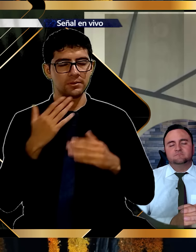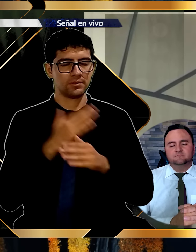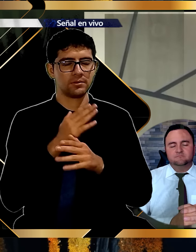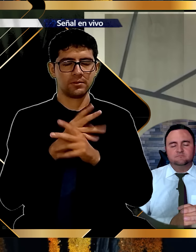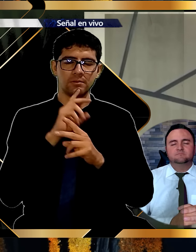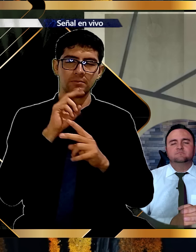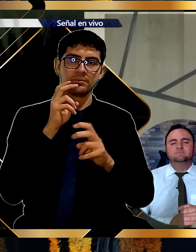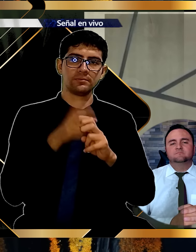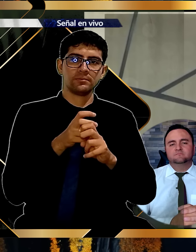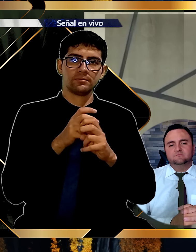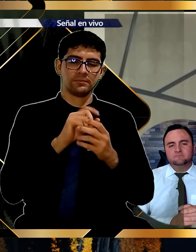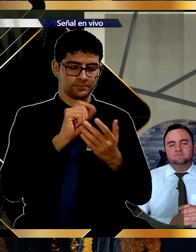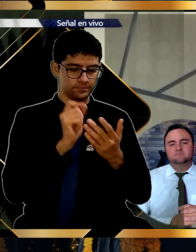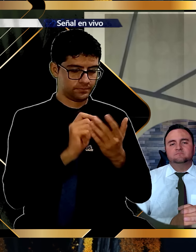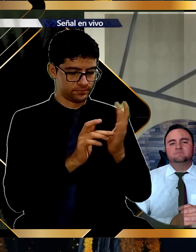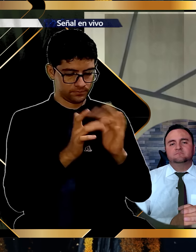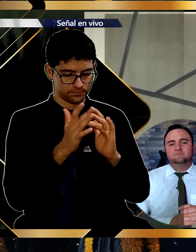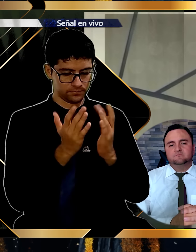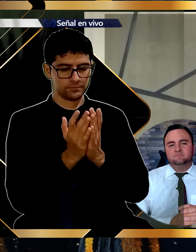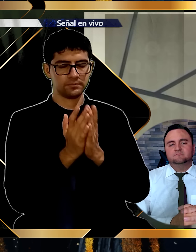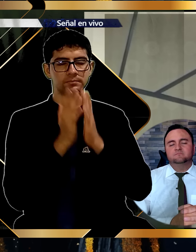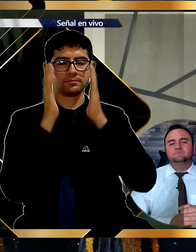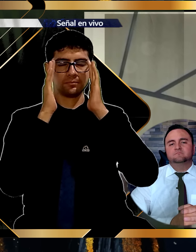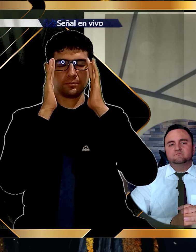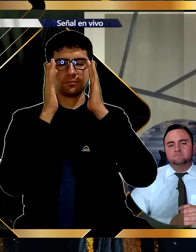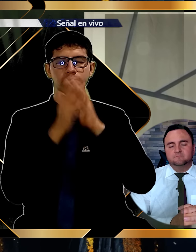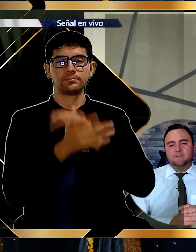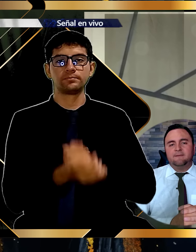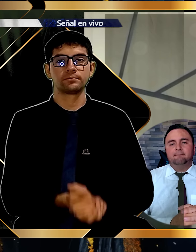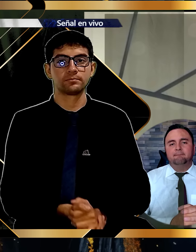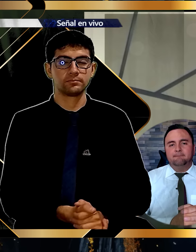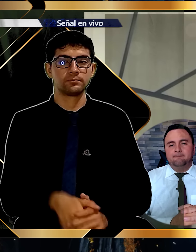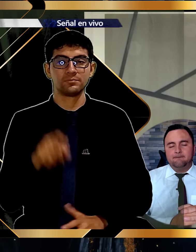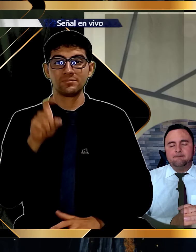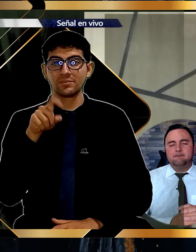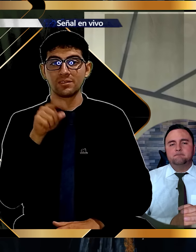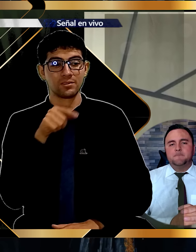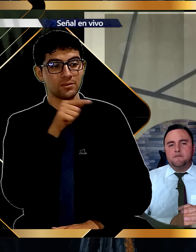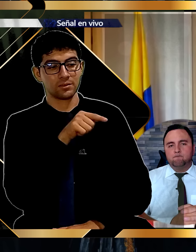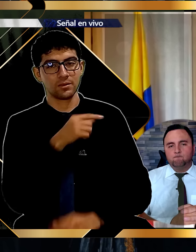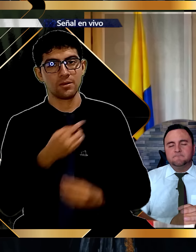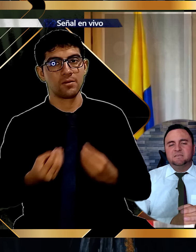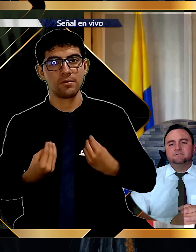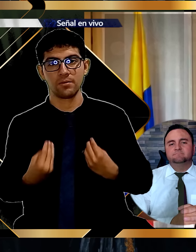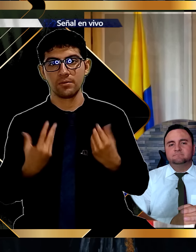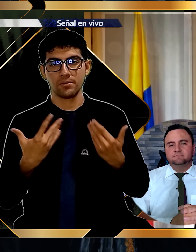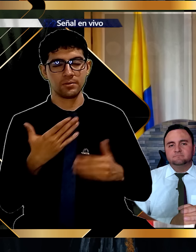hebreos. No es antisemitismo, es que eso es lo que dice su propia Biblia, lo que dice.